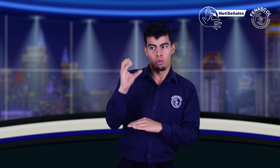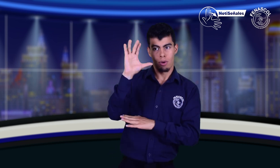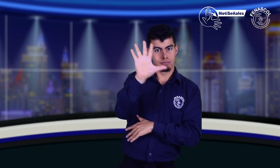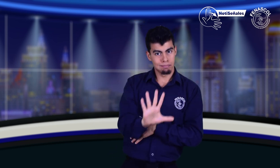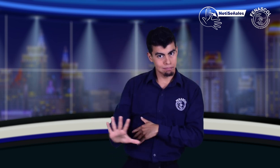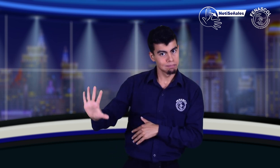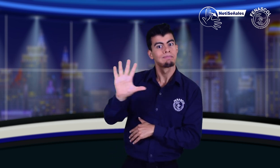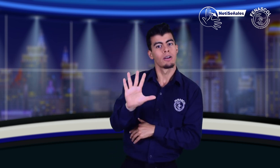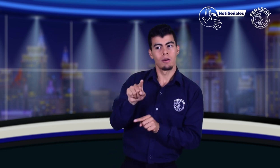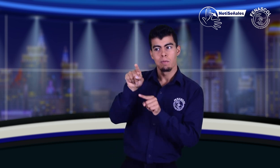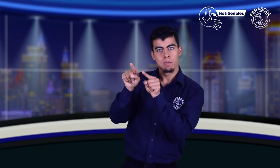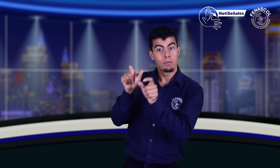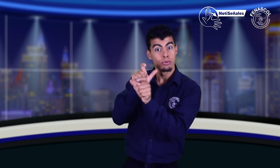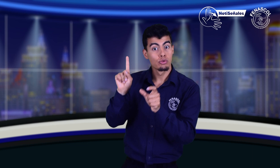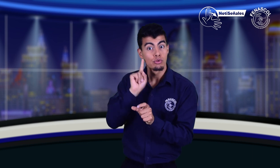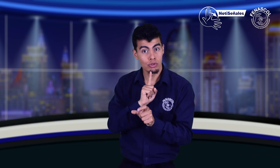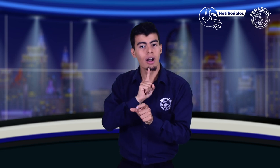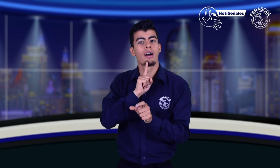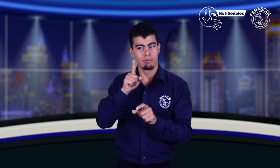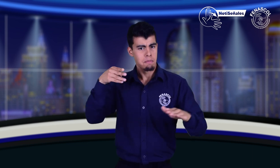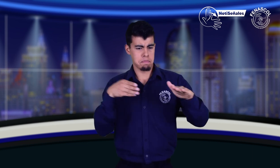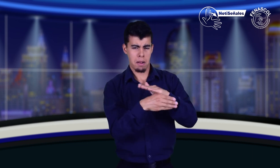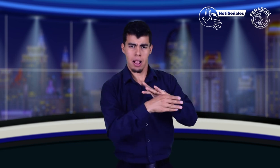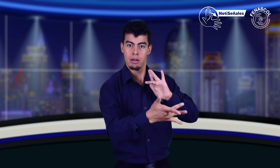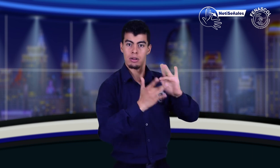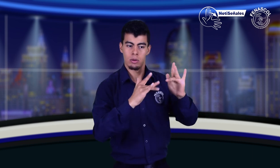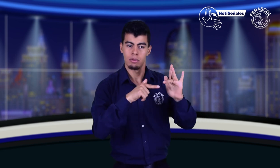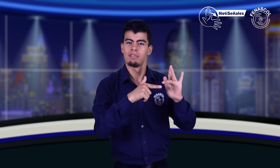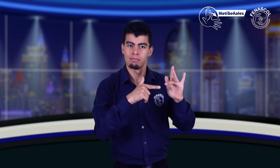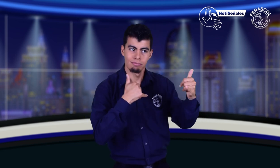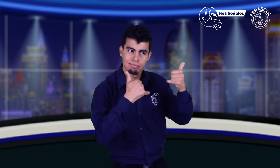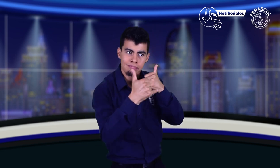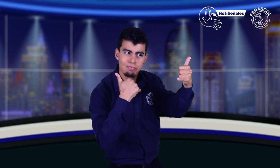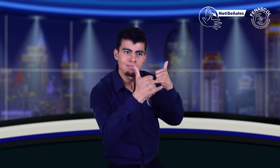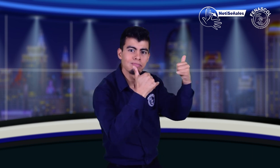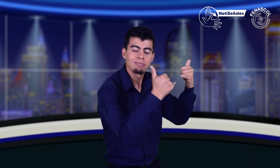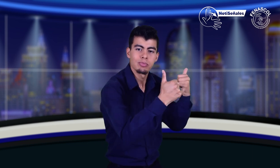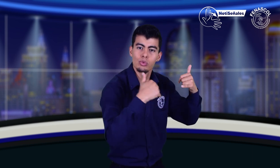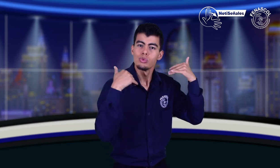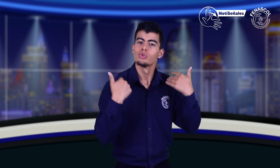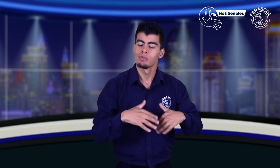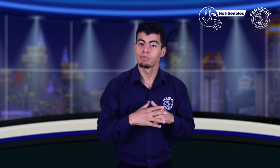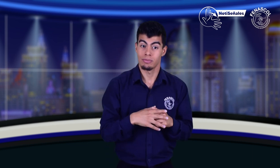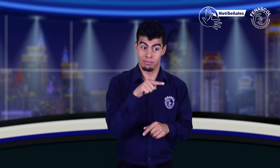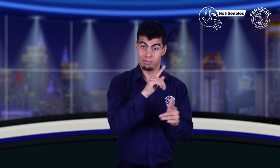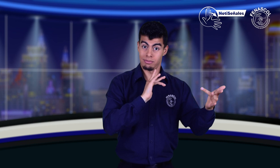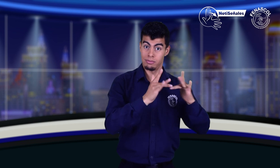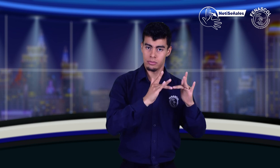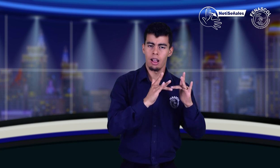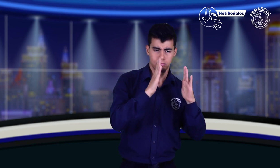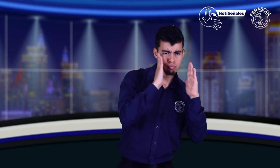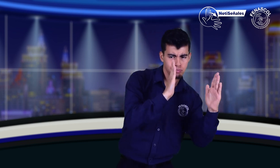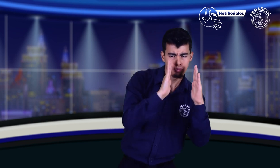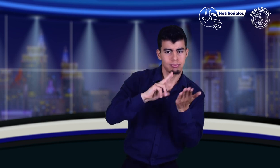como las personas sordas de toda Colombia ingresen al centro del relevo para realizar sus llamadas que son